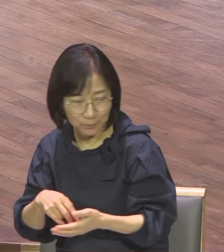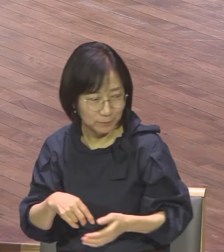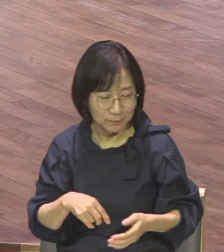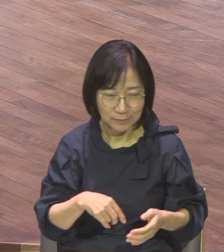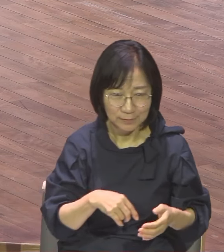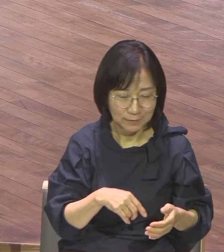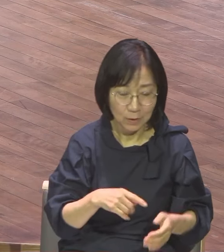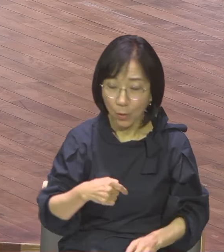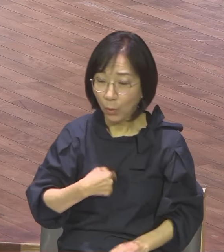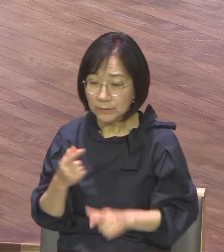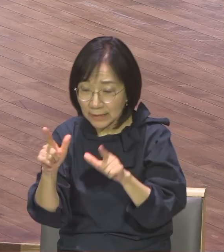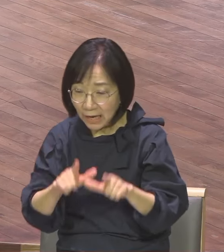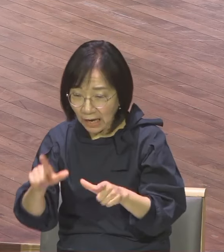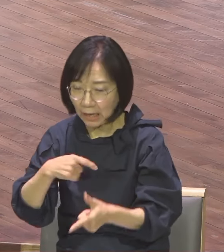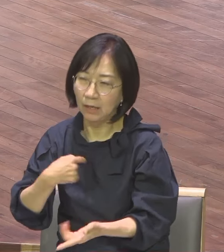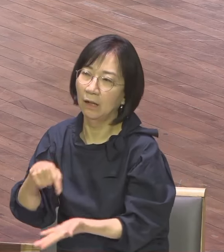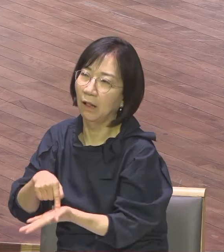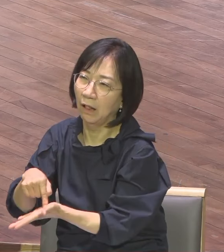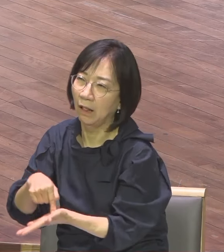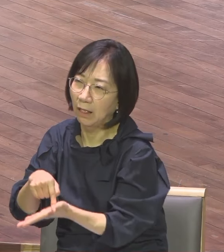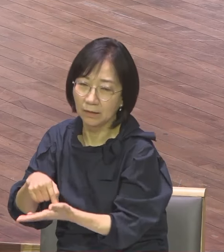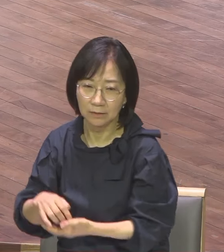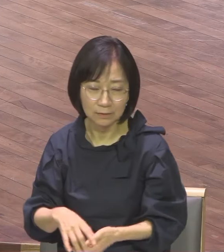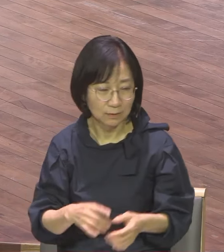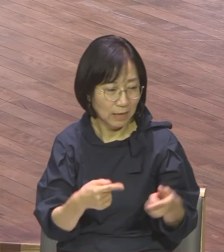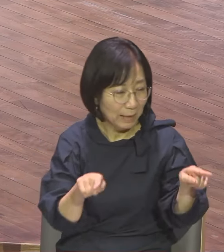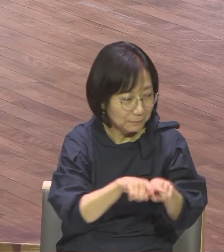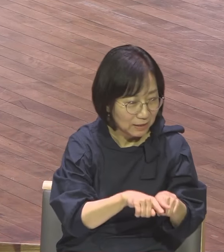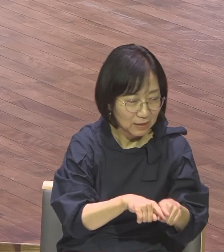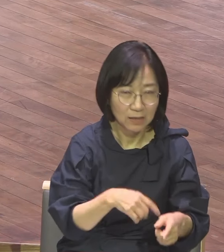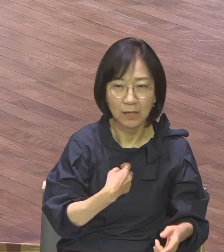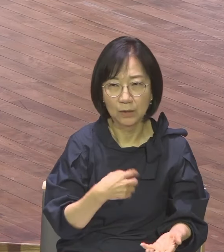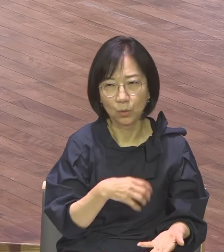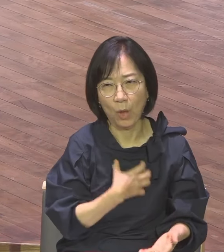혼자 살면 외롭고 함께 살면 괴롭고